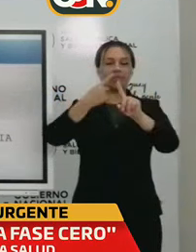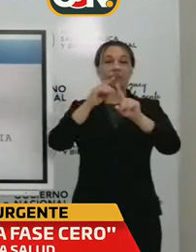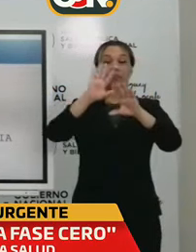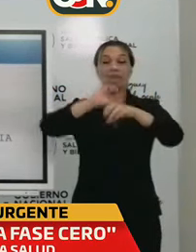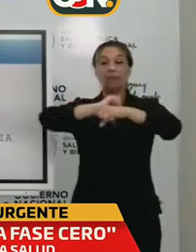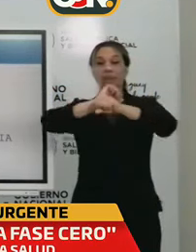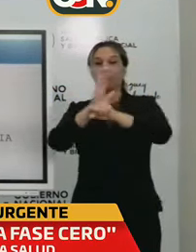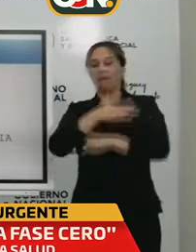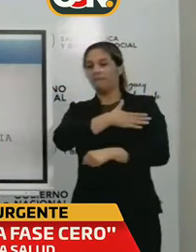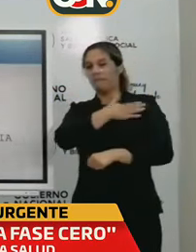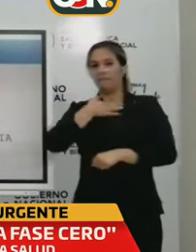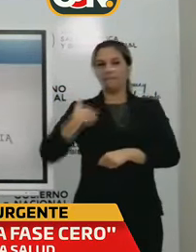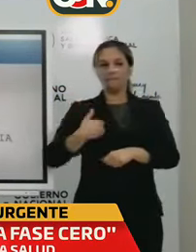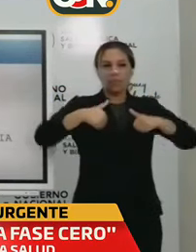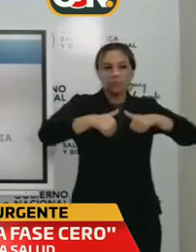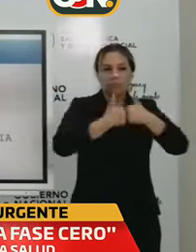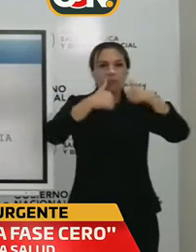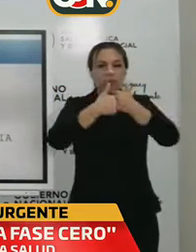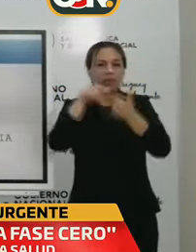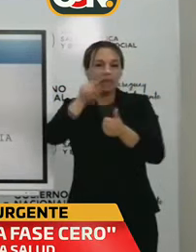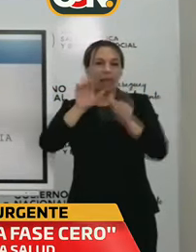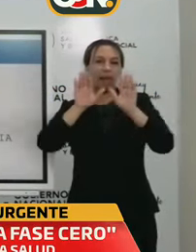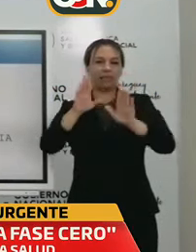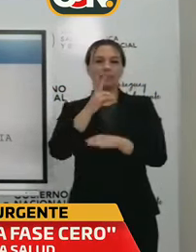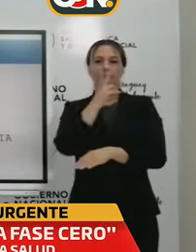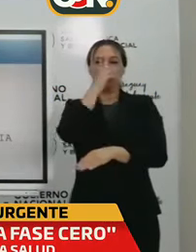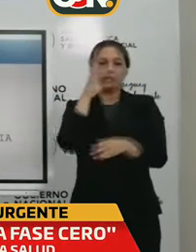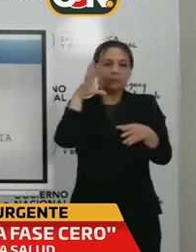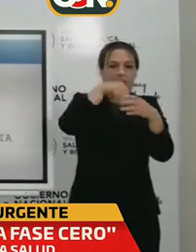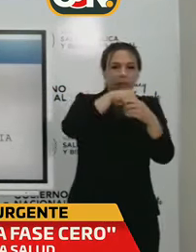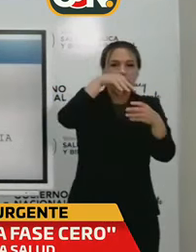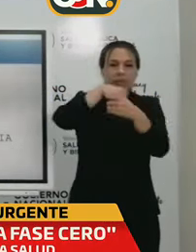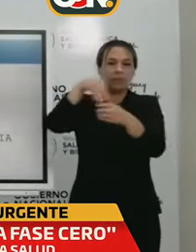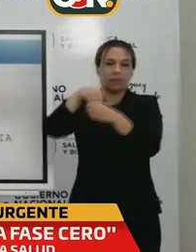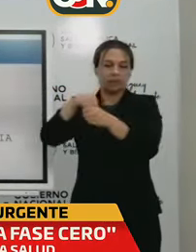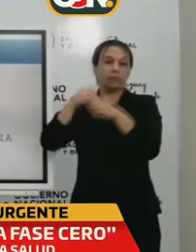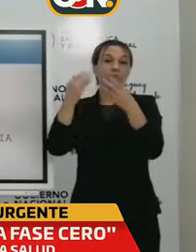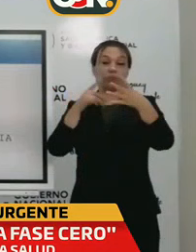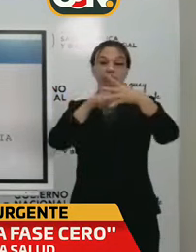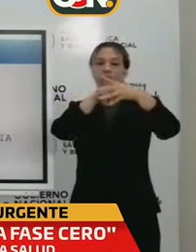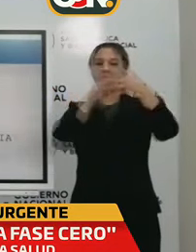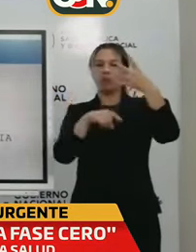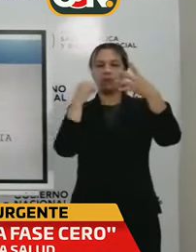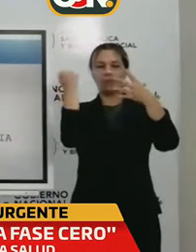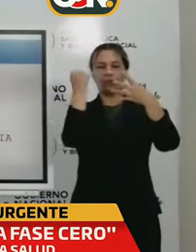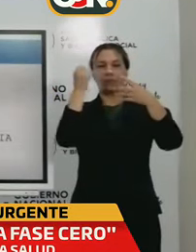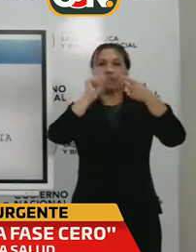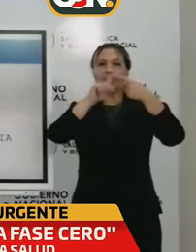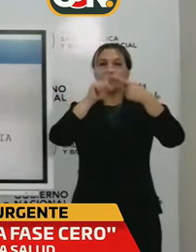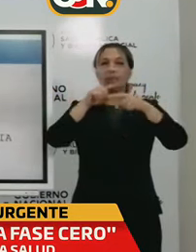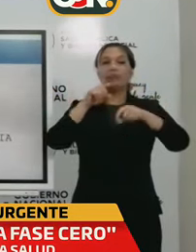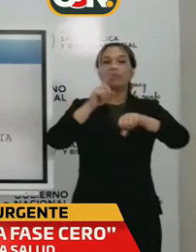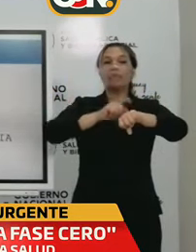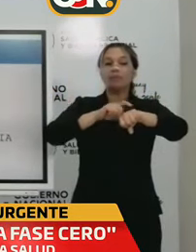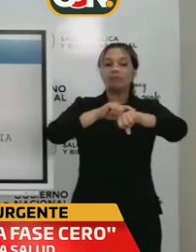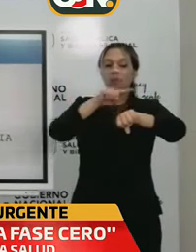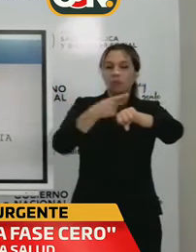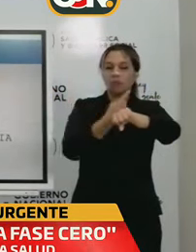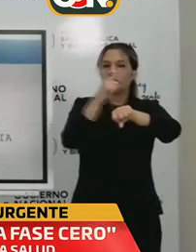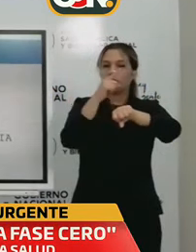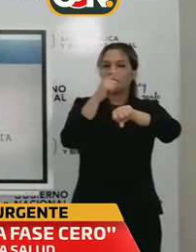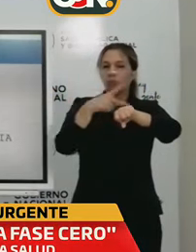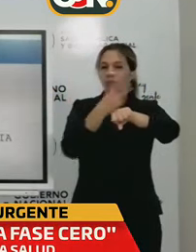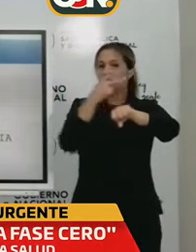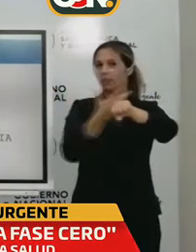el encuentro, saber encontrarnos basado en estos 4 elementos. El tiempo que estamos, el lugar que sea al aire libre, que no